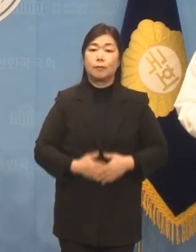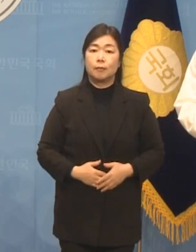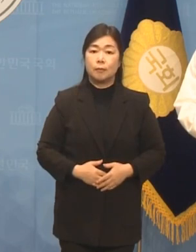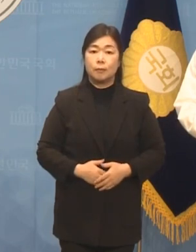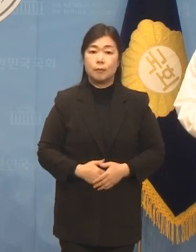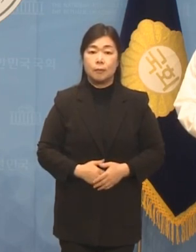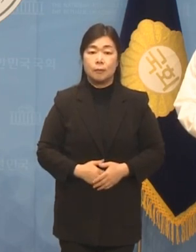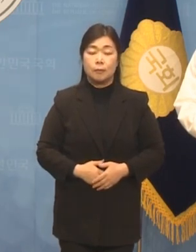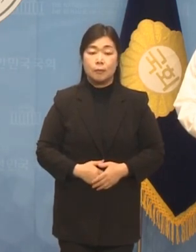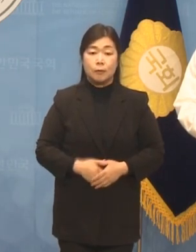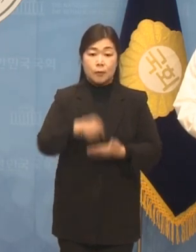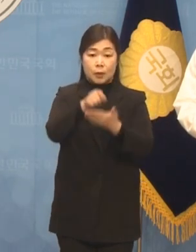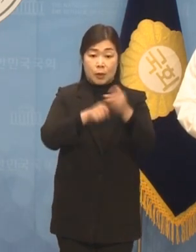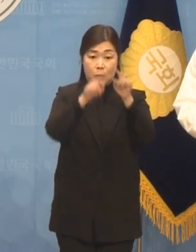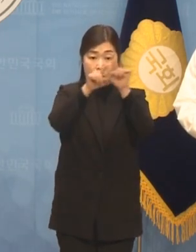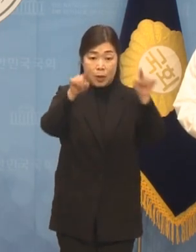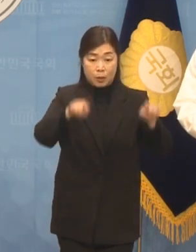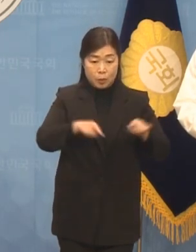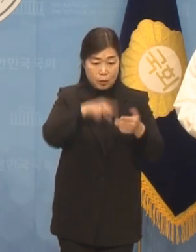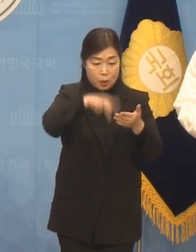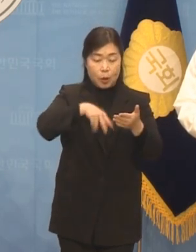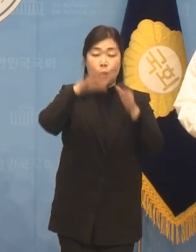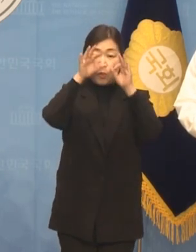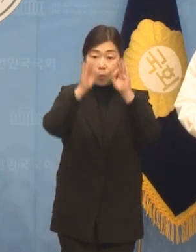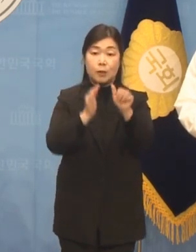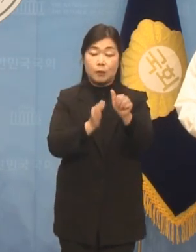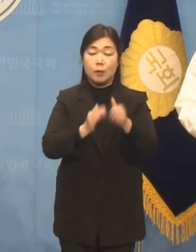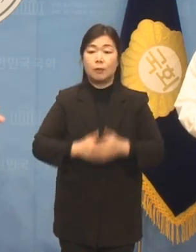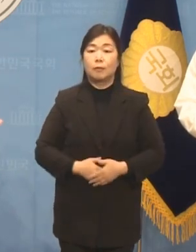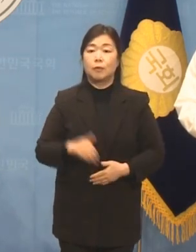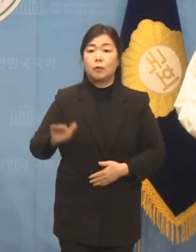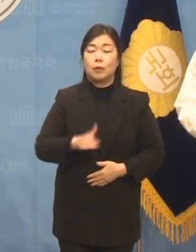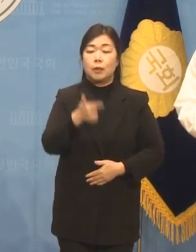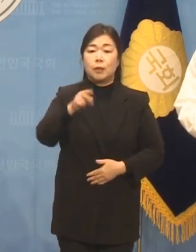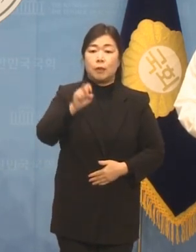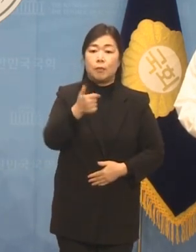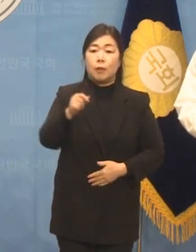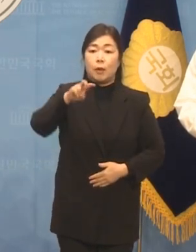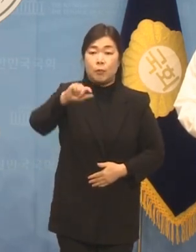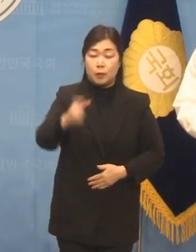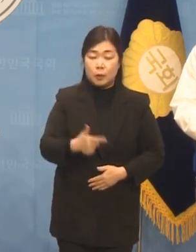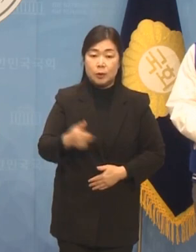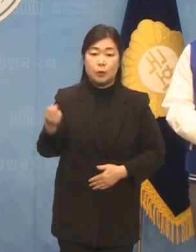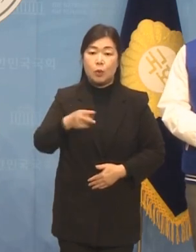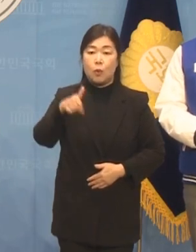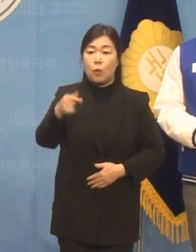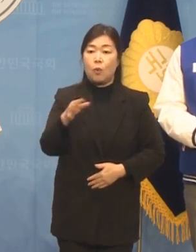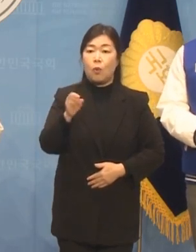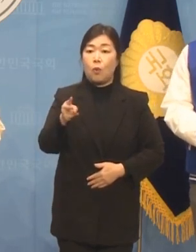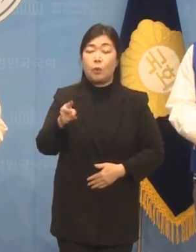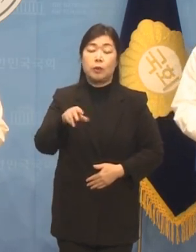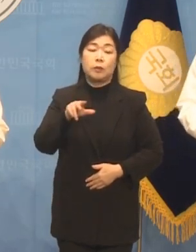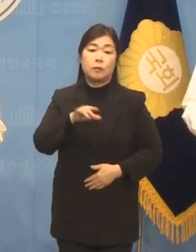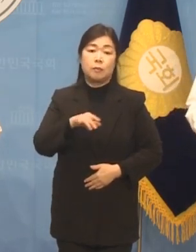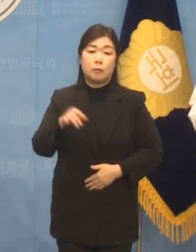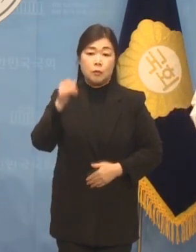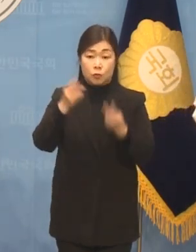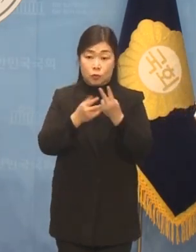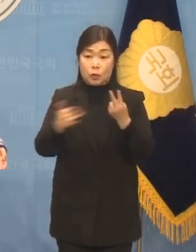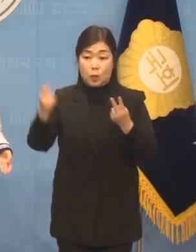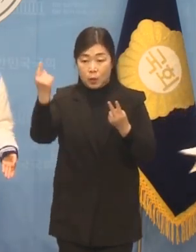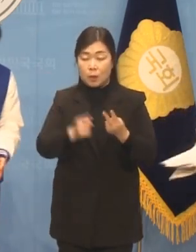드리겠는데요. 기자회견문 내용을 참고해 주시면 되고 저희 김남근 인재님과 공영훈 인재님께서 말씀해 주시도록